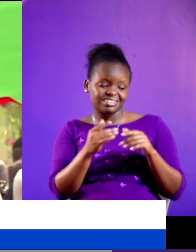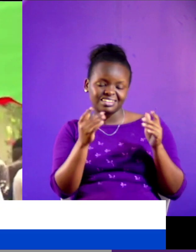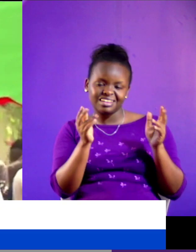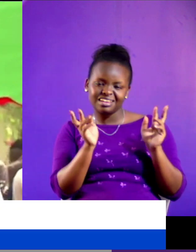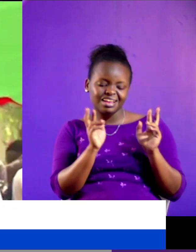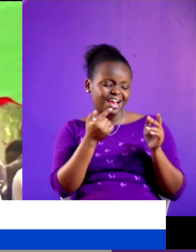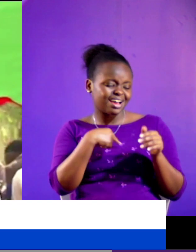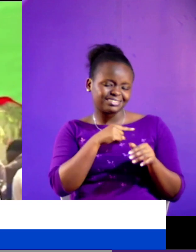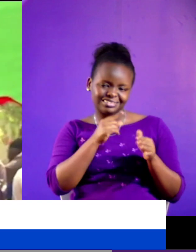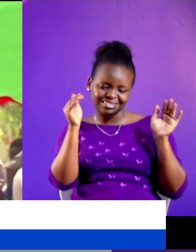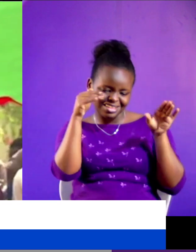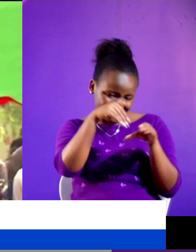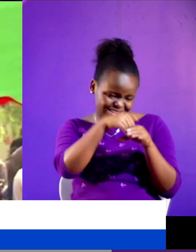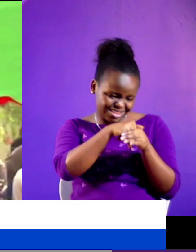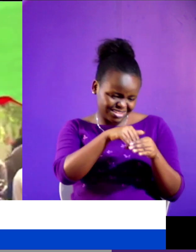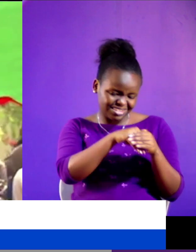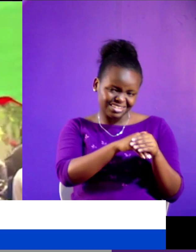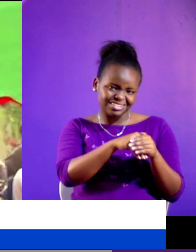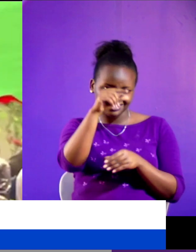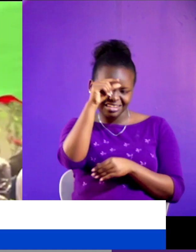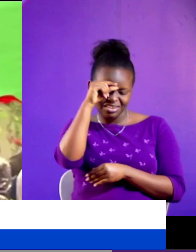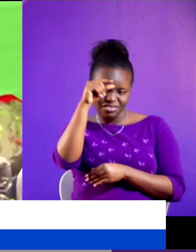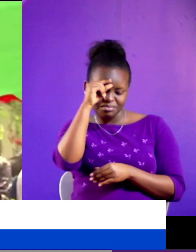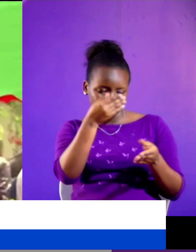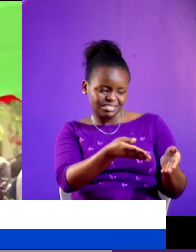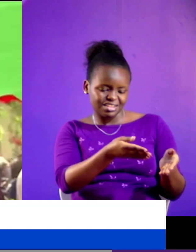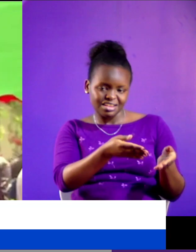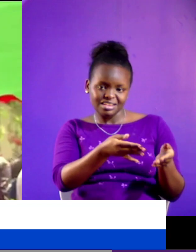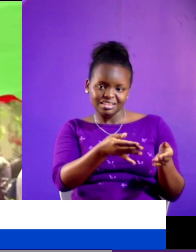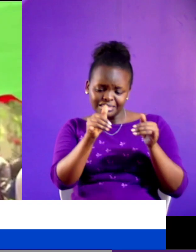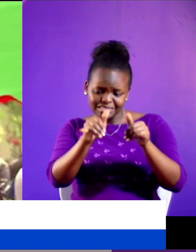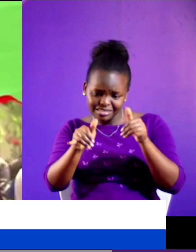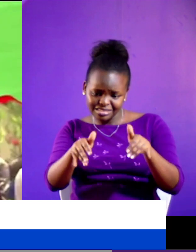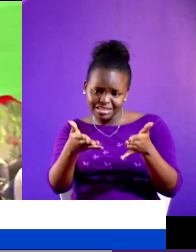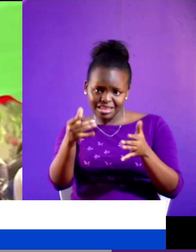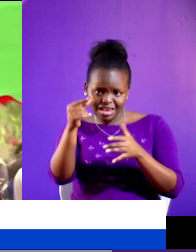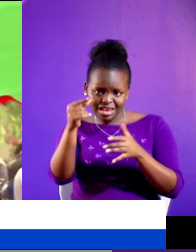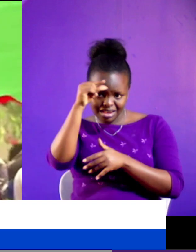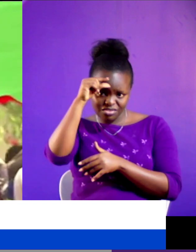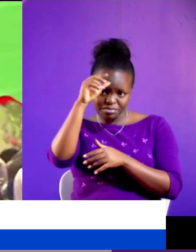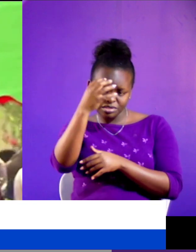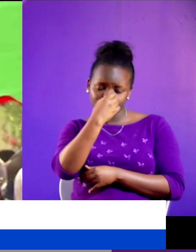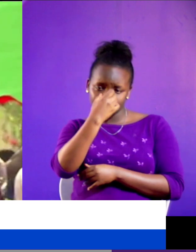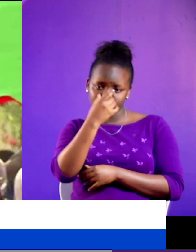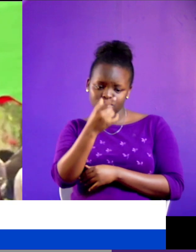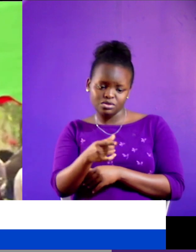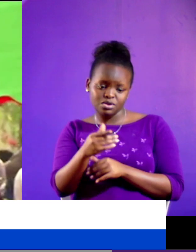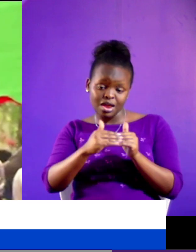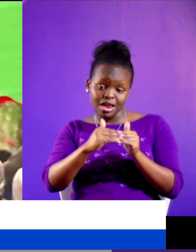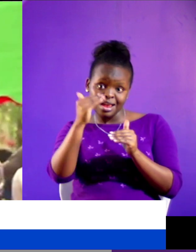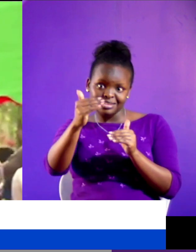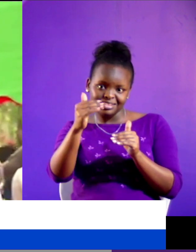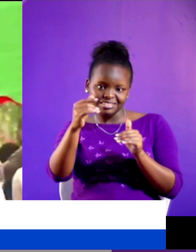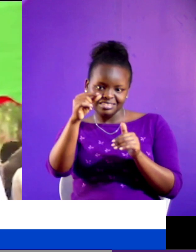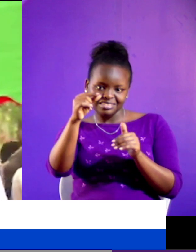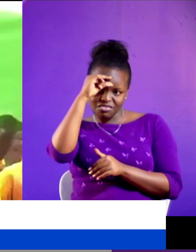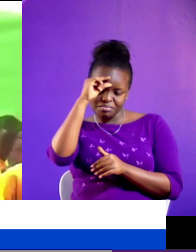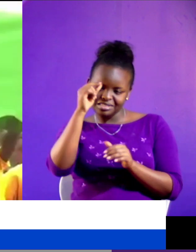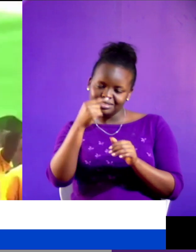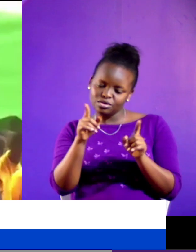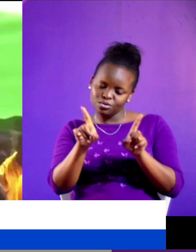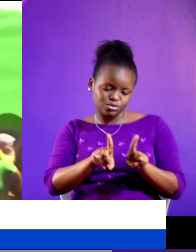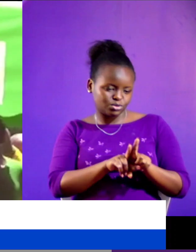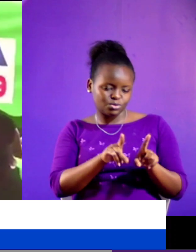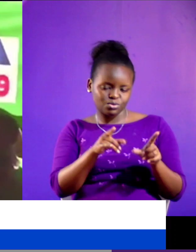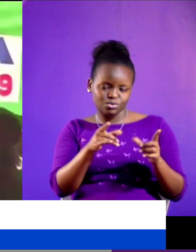ndio? Tukae ngangari ndani ya serikali ya Ruto hii, which is going to be the next government as well. I can tell you.